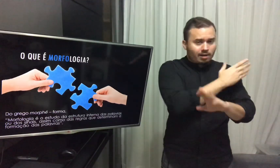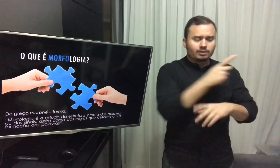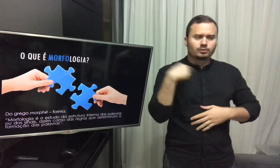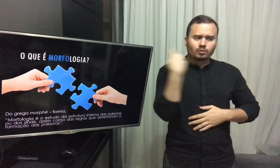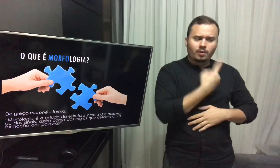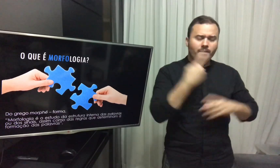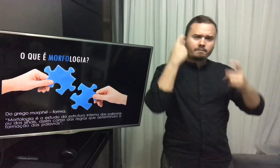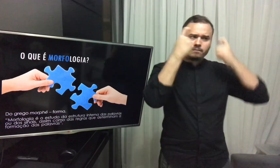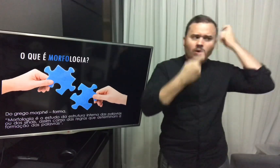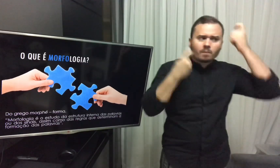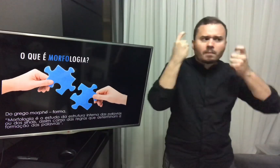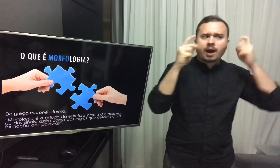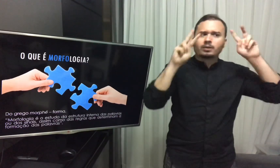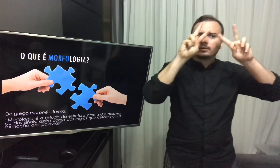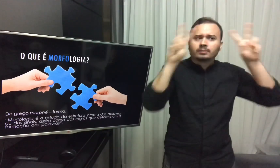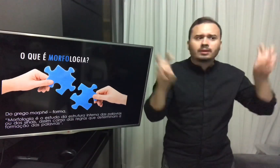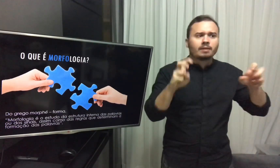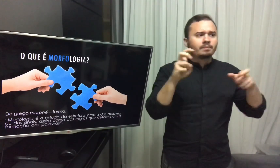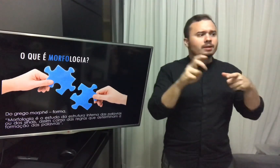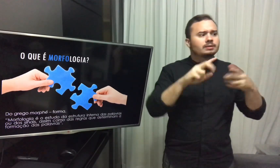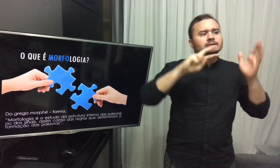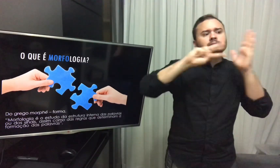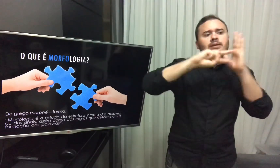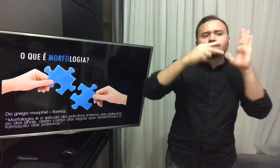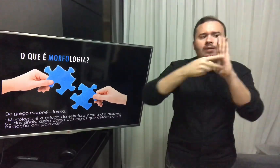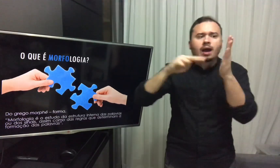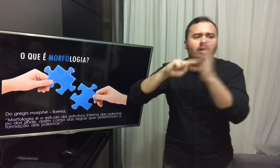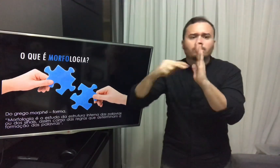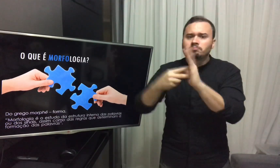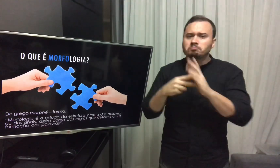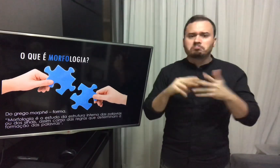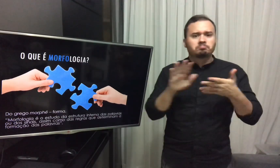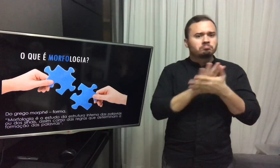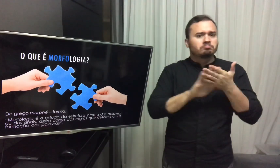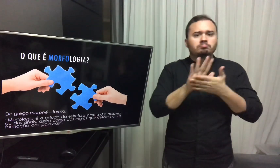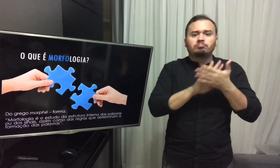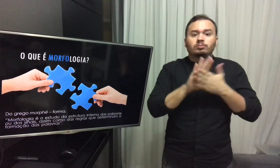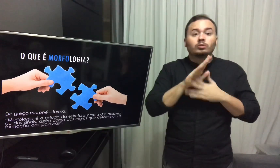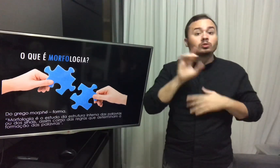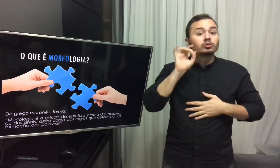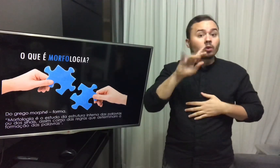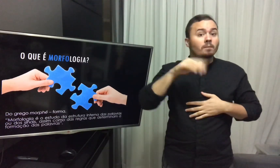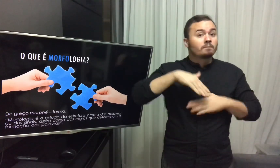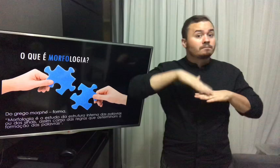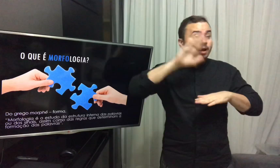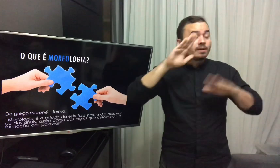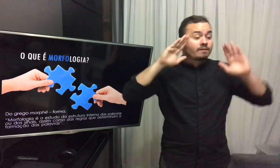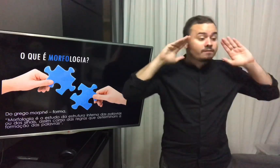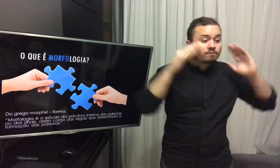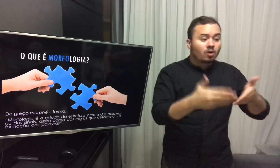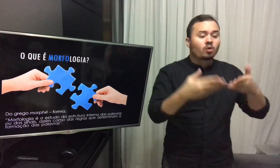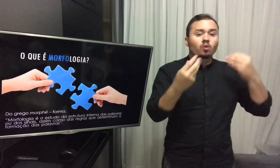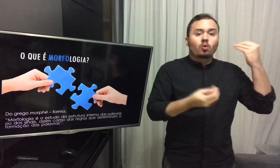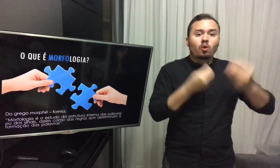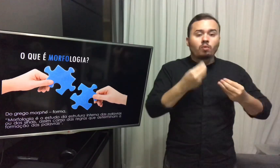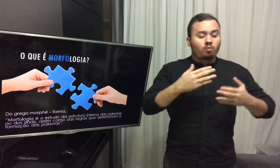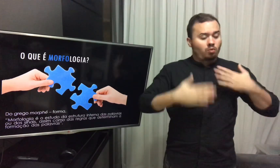sobre algo um pouco similar. Na verdade, ela não se preocupava com o significado ainda, na